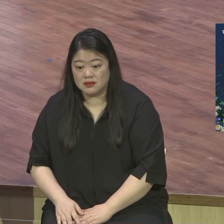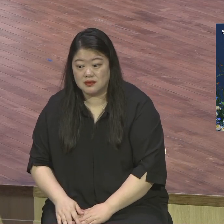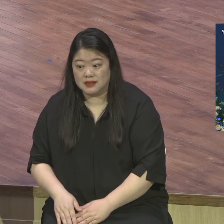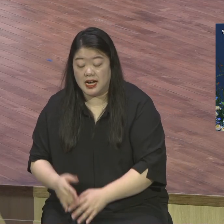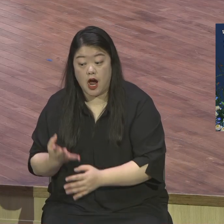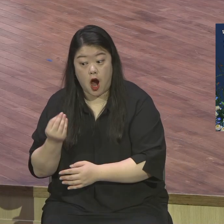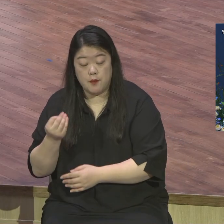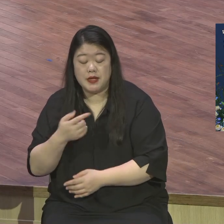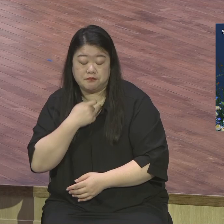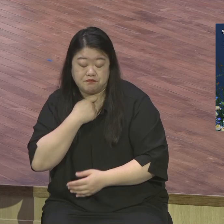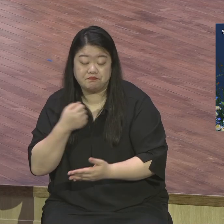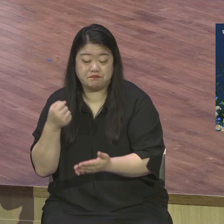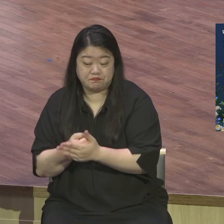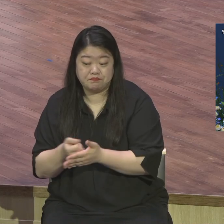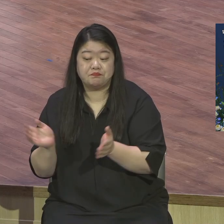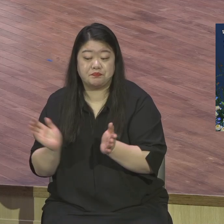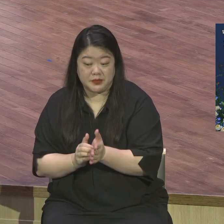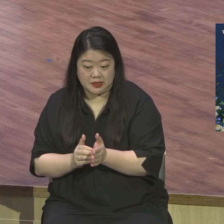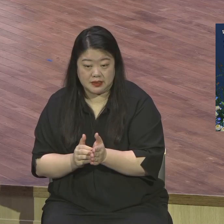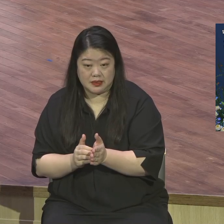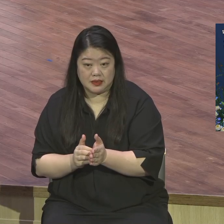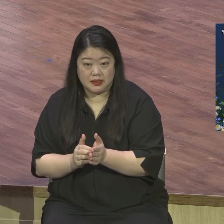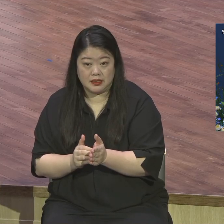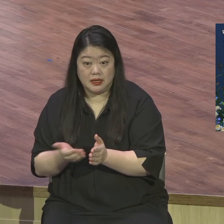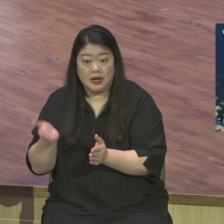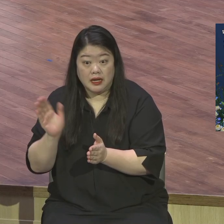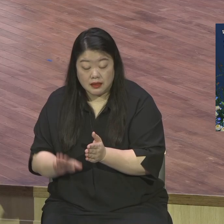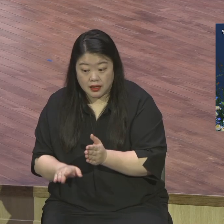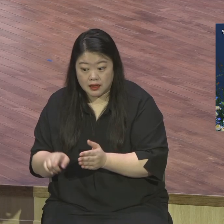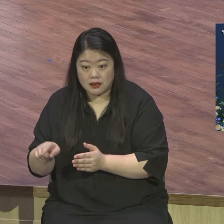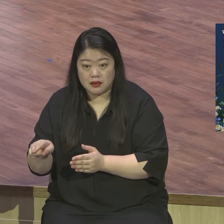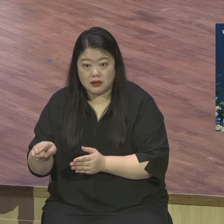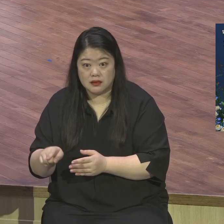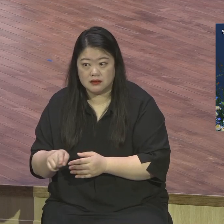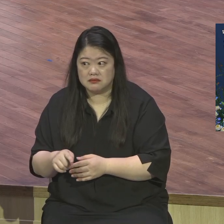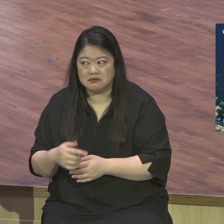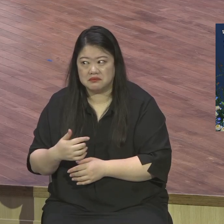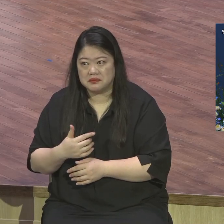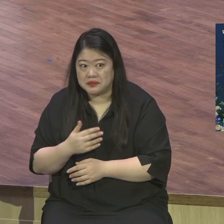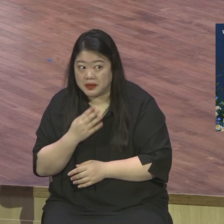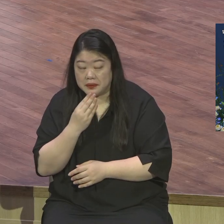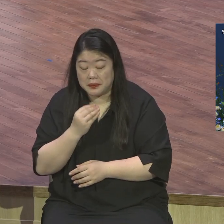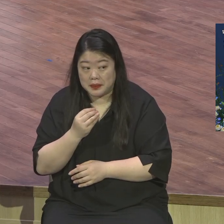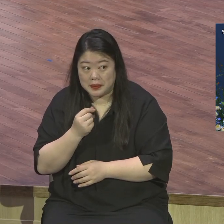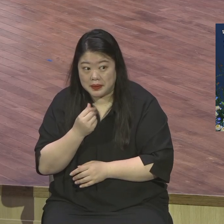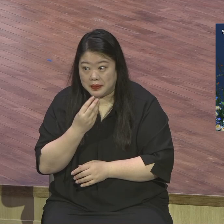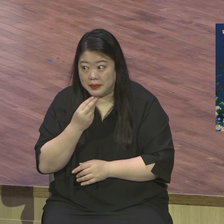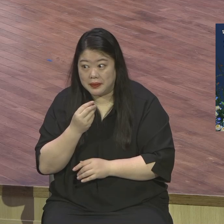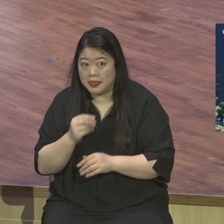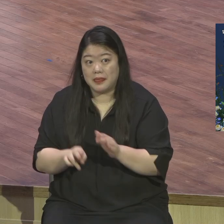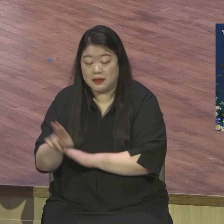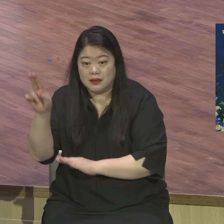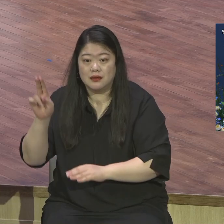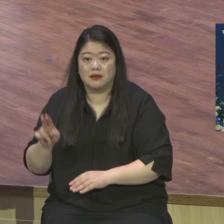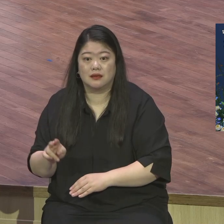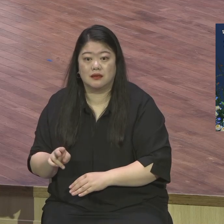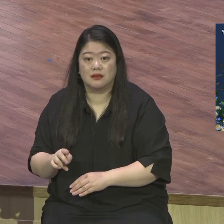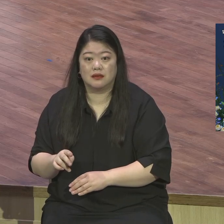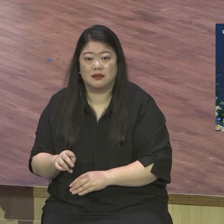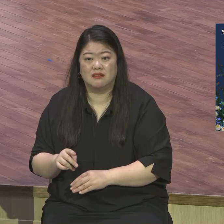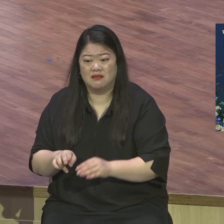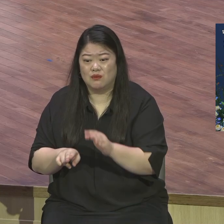오늘 권사님은 작정한 헌금을 완납하는 그런 보고를 제가 받았어요 그렇습니다